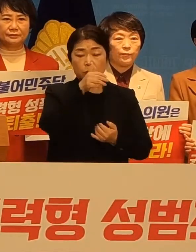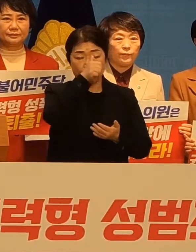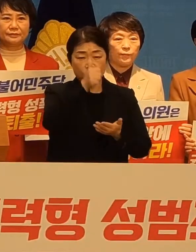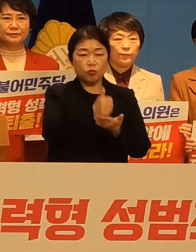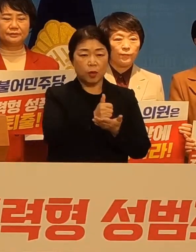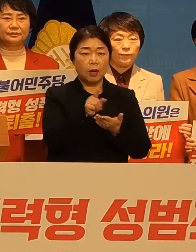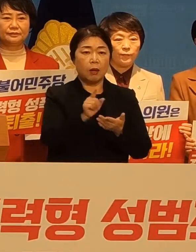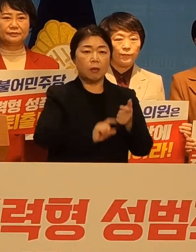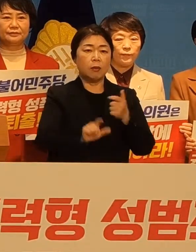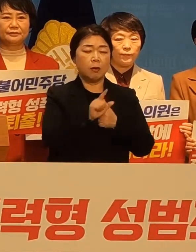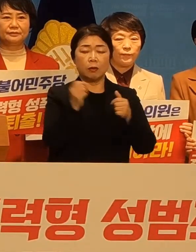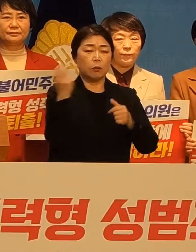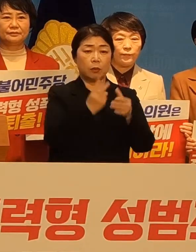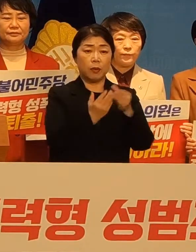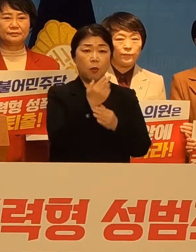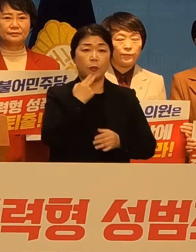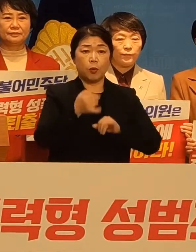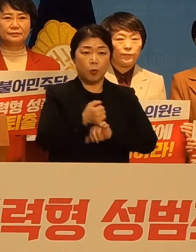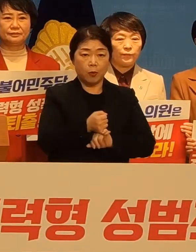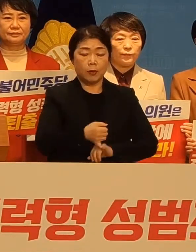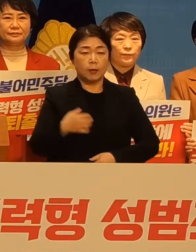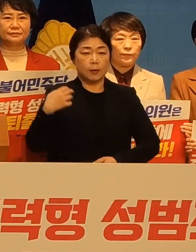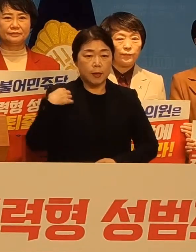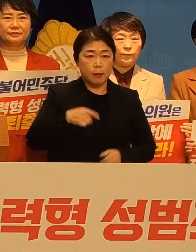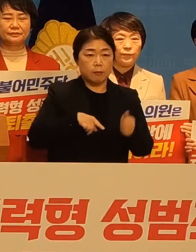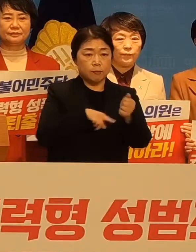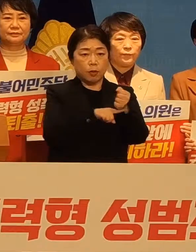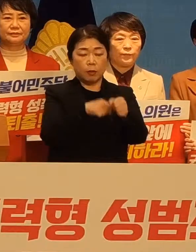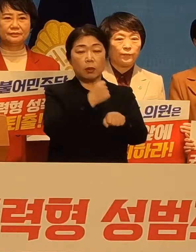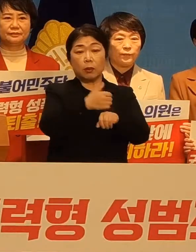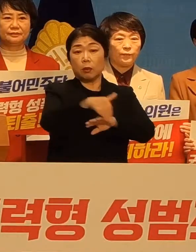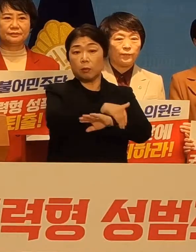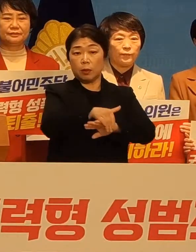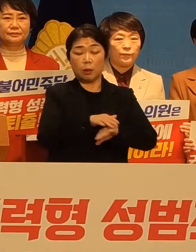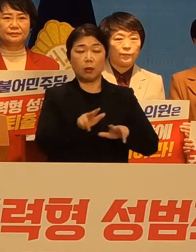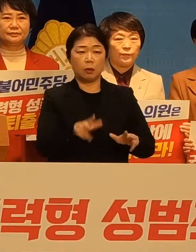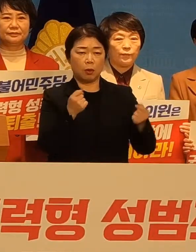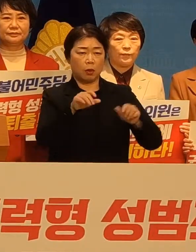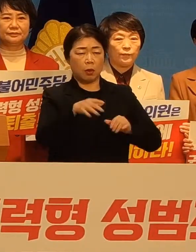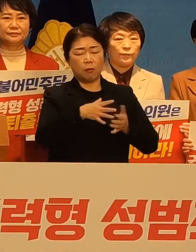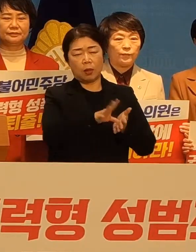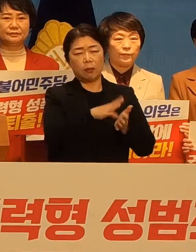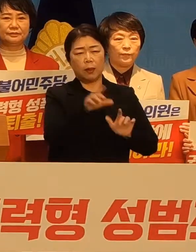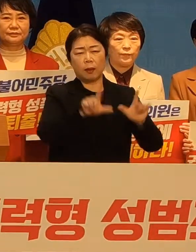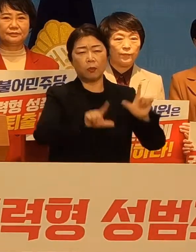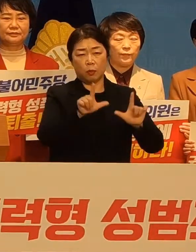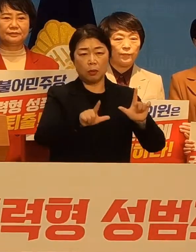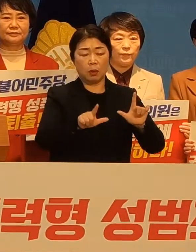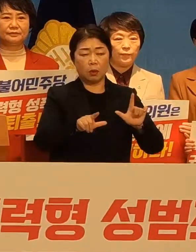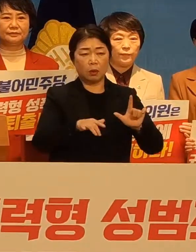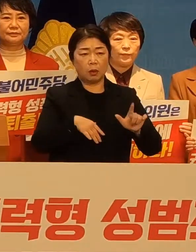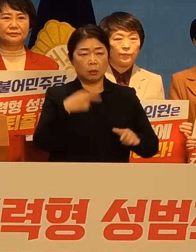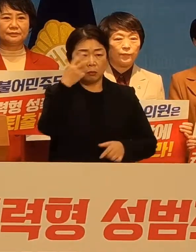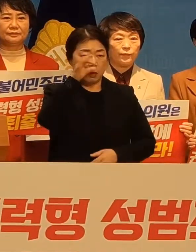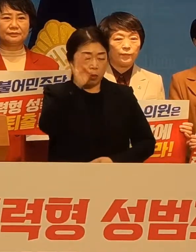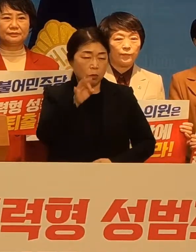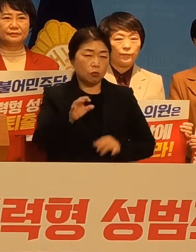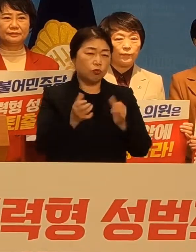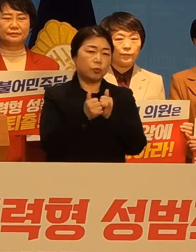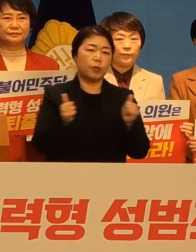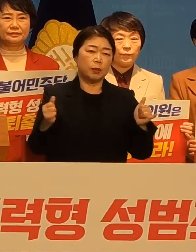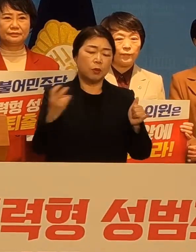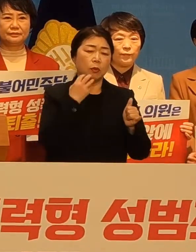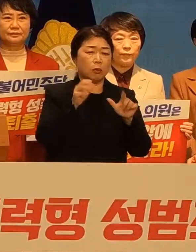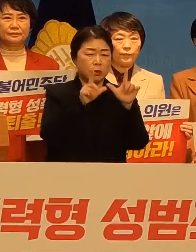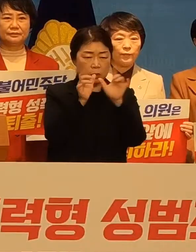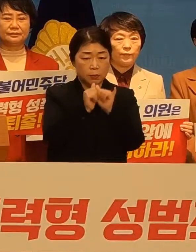발붙이지 못하도록 끝까지 책임을 물을 것입니다. 그리고 이러한 추태를 번번이 지켜봐 주시는 우리 국민들과 서울의